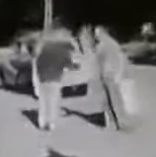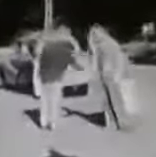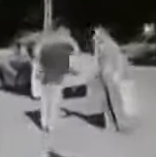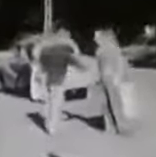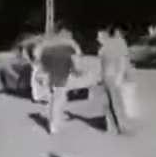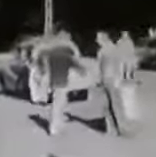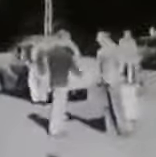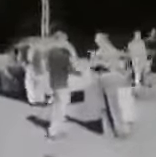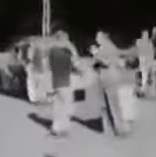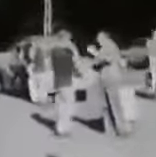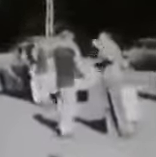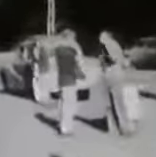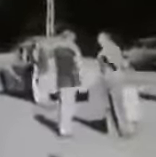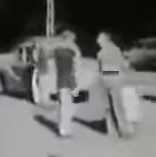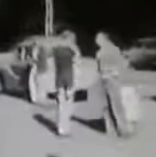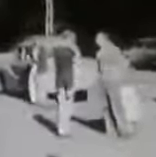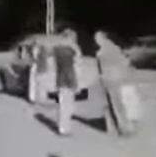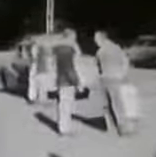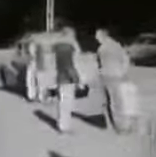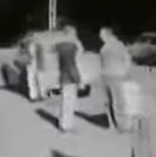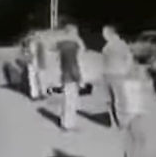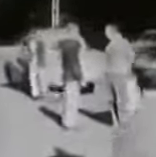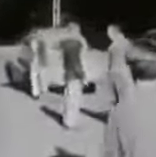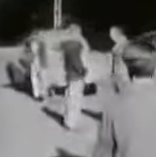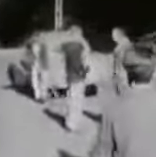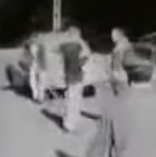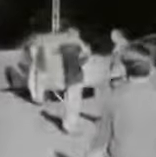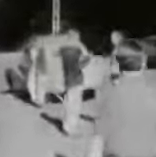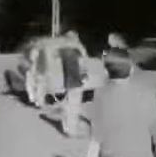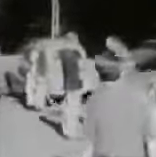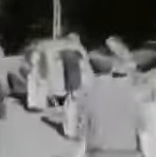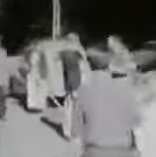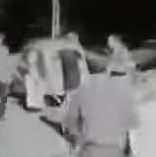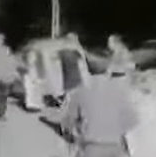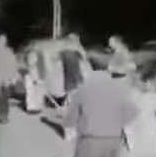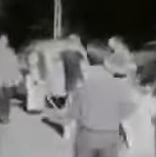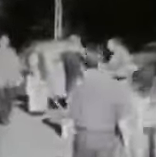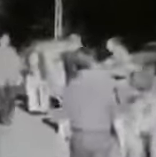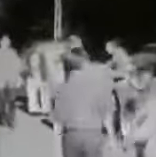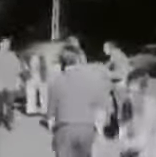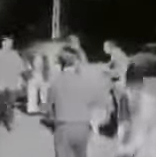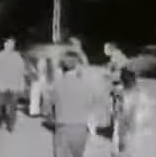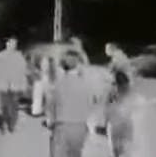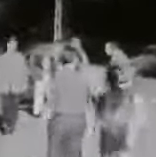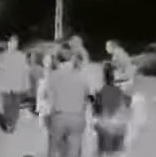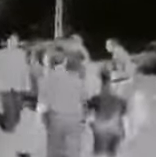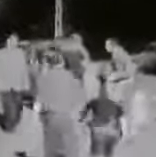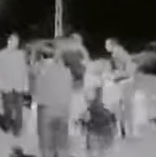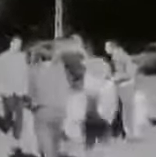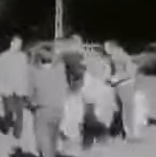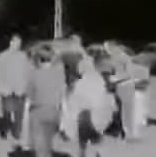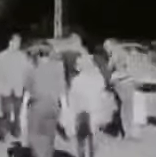Det gør godt at møde en anden døv. De døve udgør et helt lille samfund i samfundet. De kender praktisk taget alle sammen